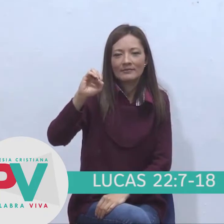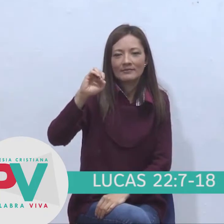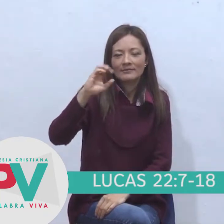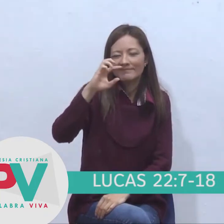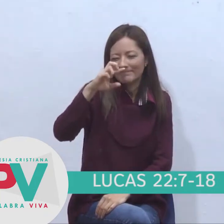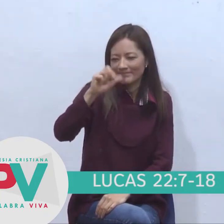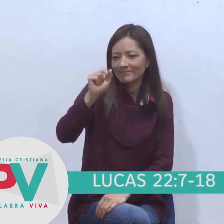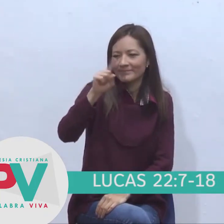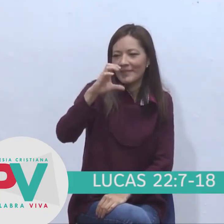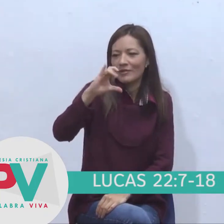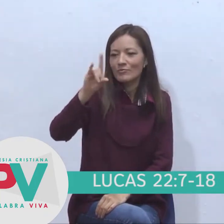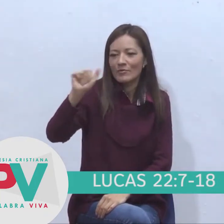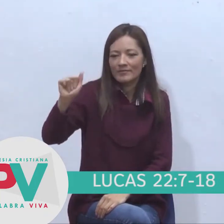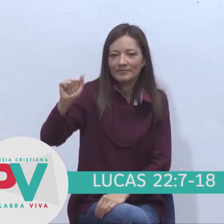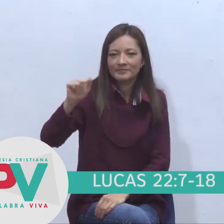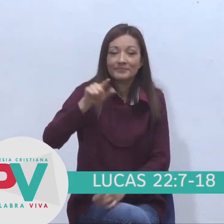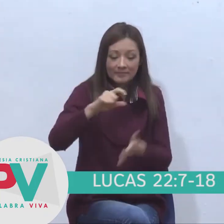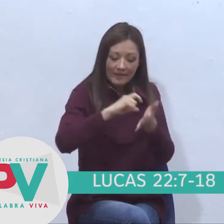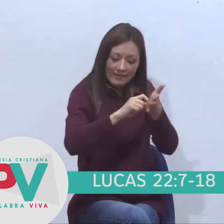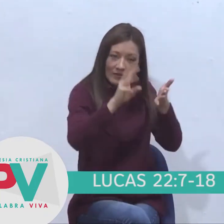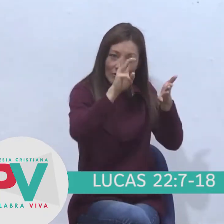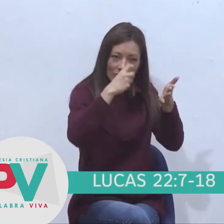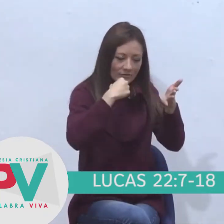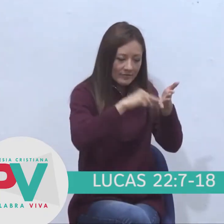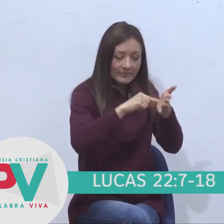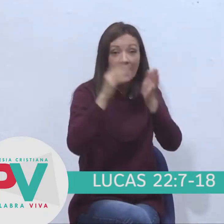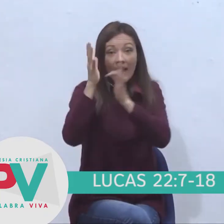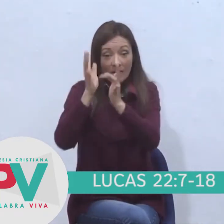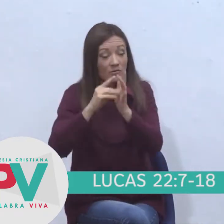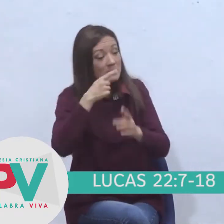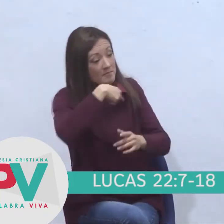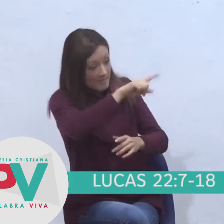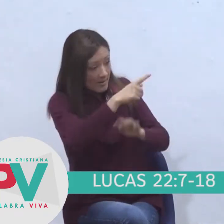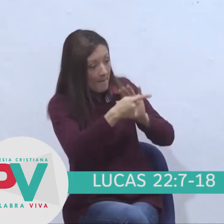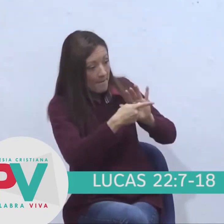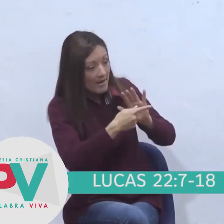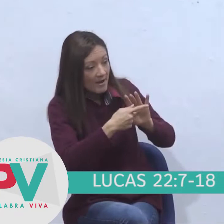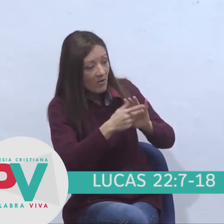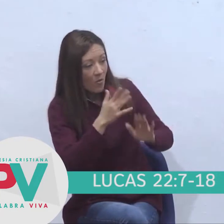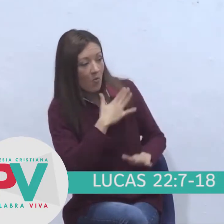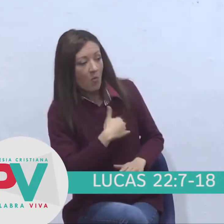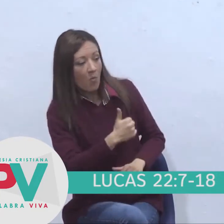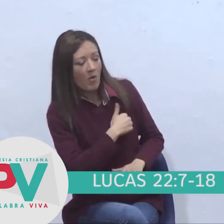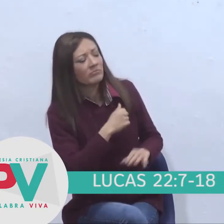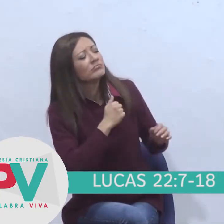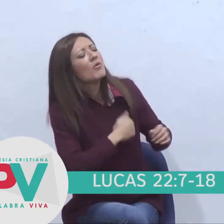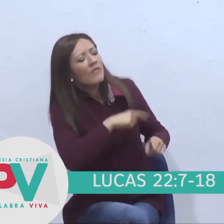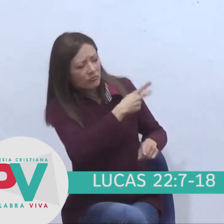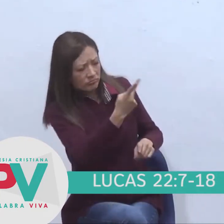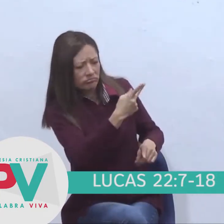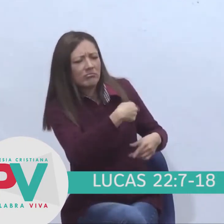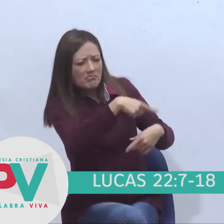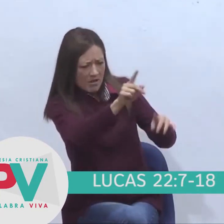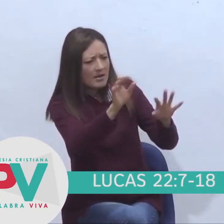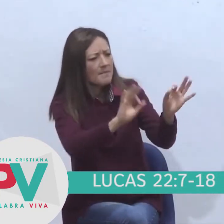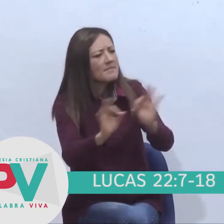Versículo 8. Y Jesús envió a Pedro y a Juan diciendo: id, preparadnos la Pascua para que la comamos.